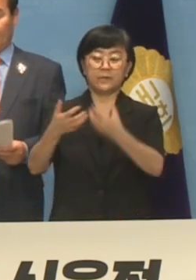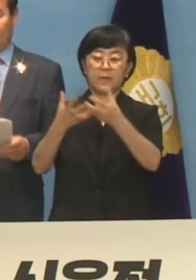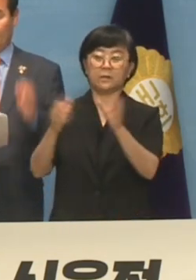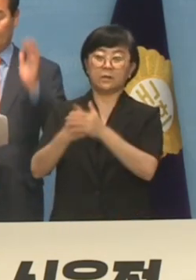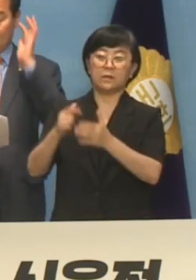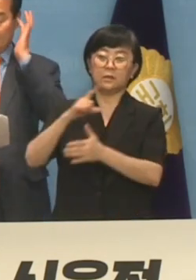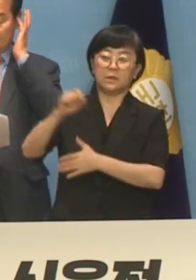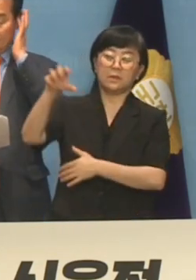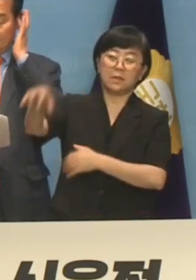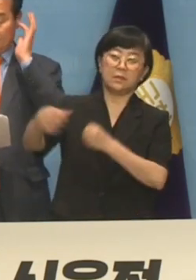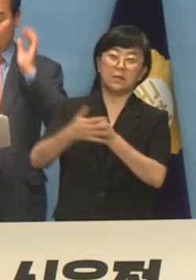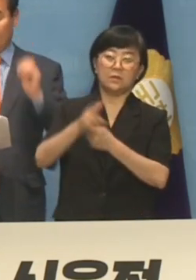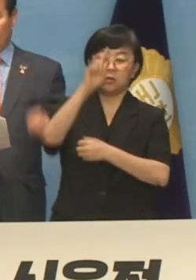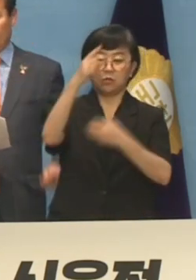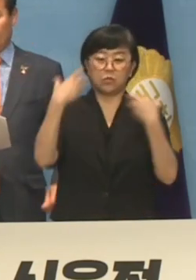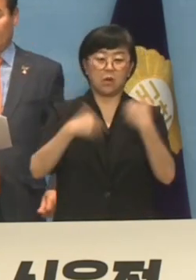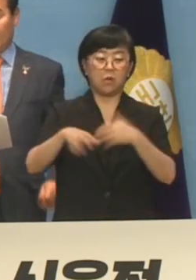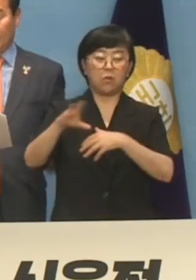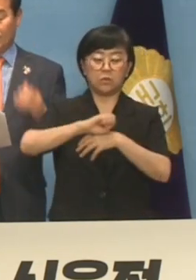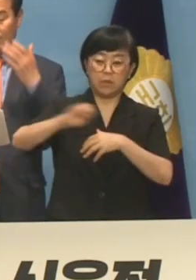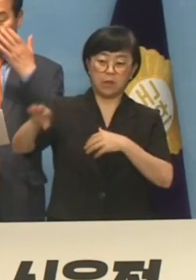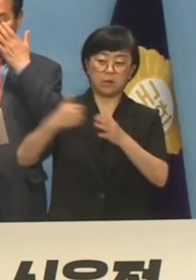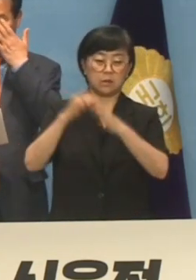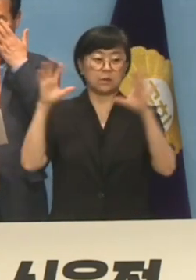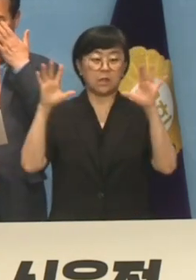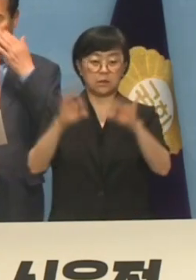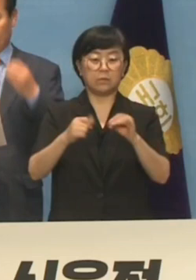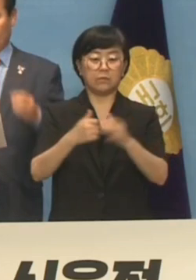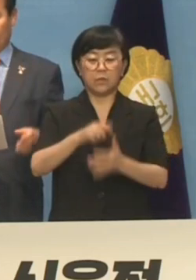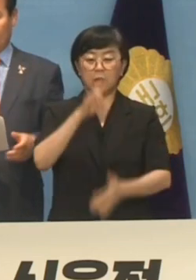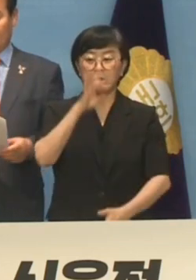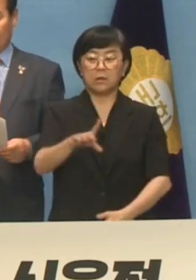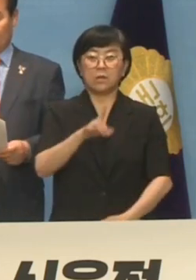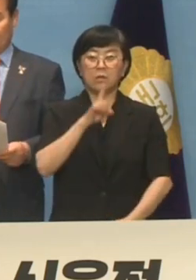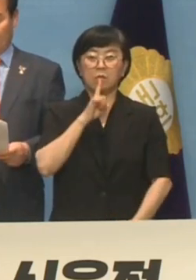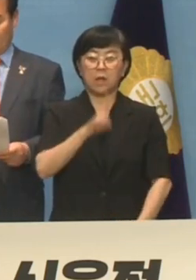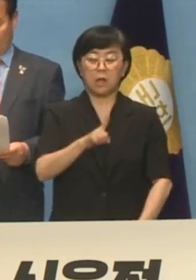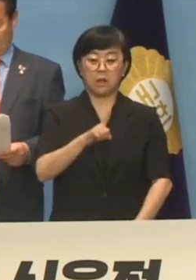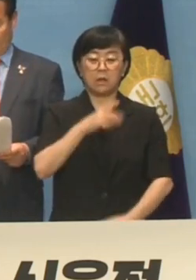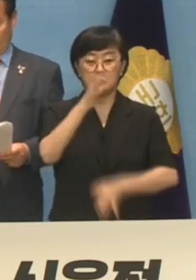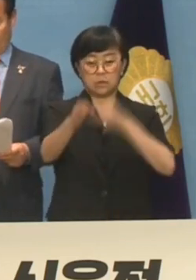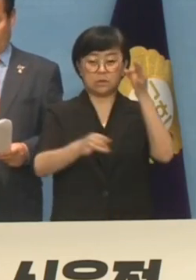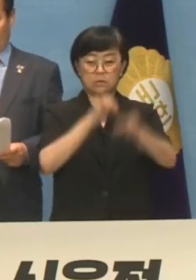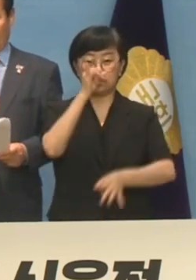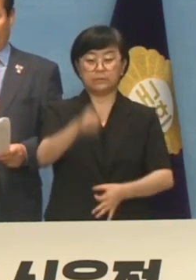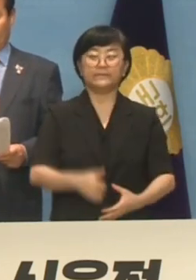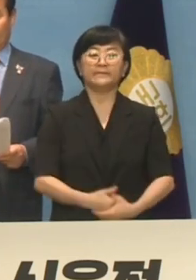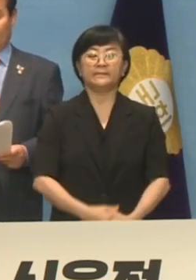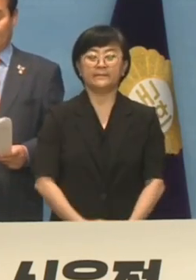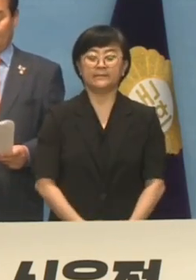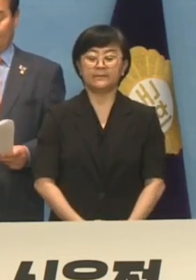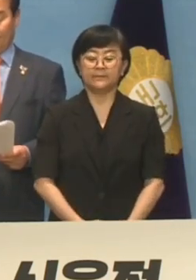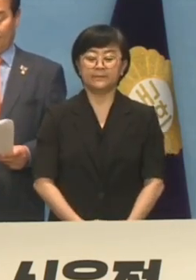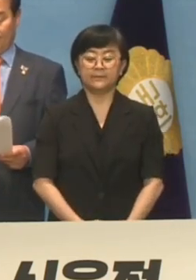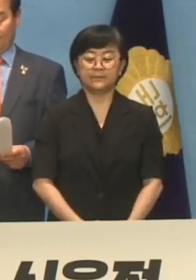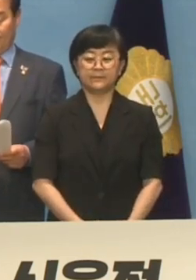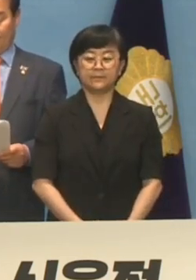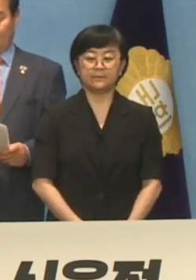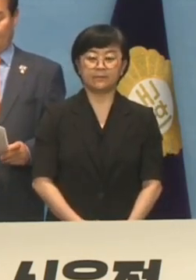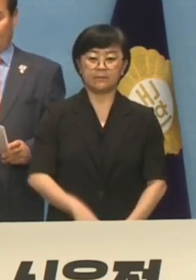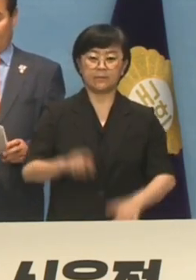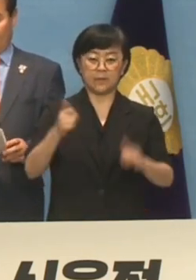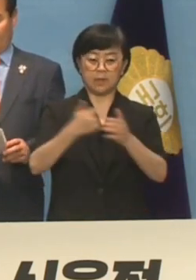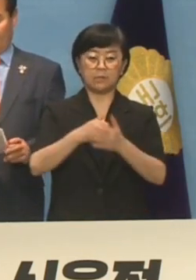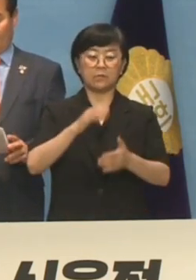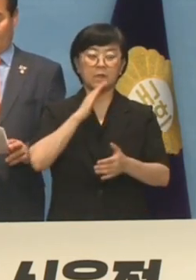출신 지자체장마저 정부가 오염수 방류에 찬성하면 안 된다고 목소리를 높이고 있습니다.